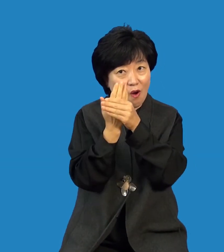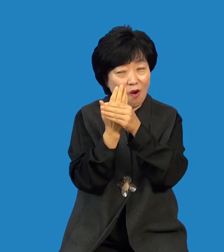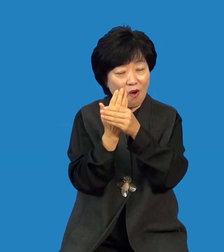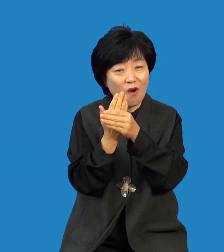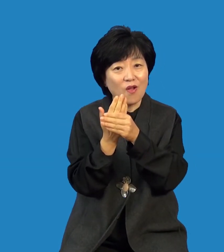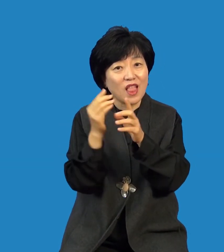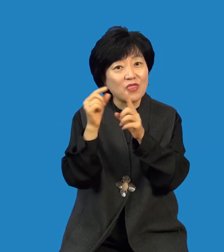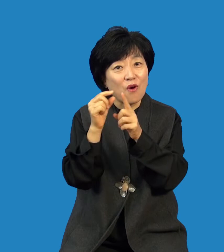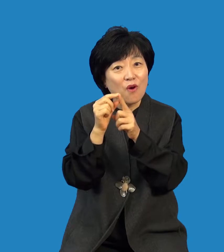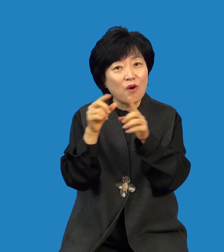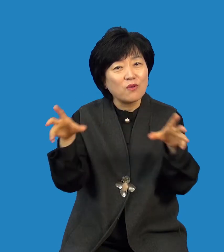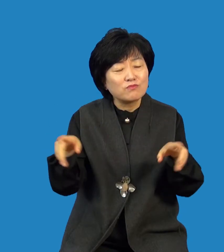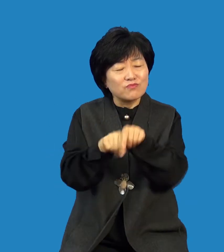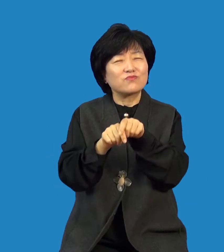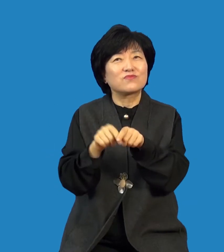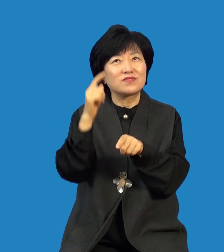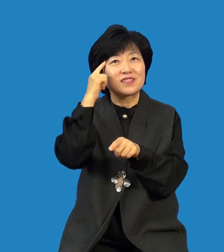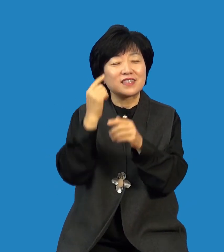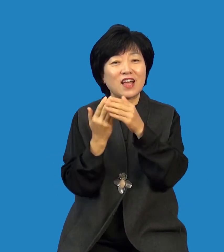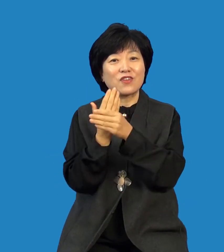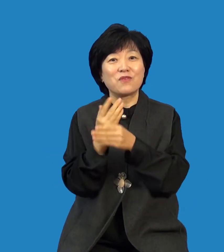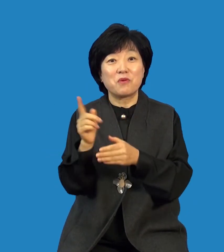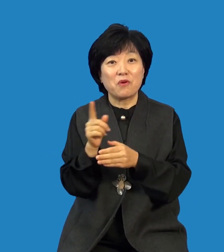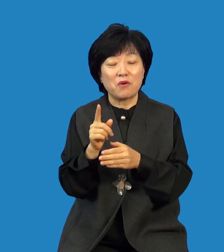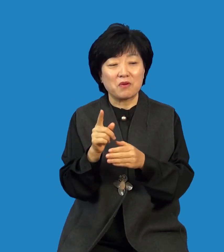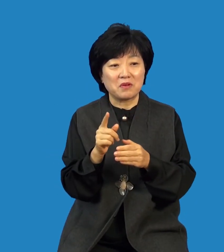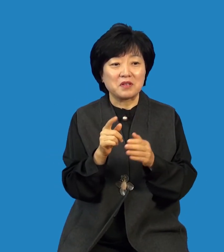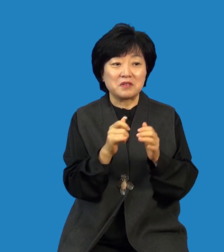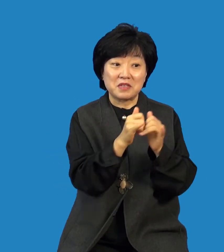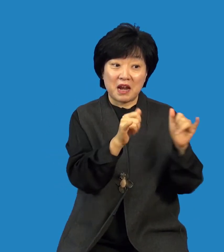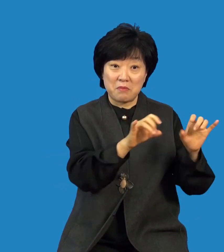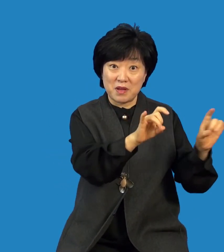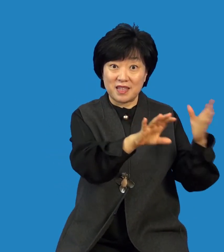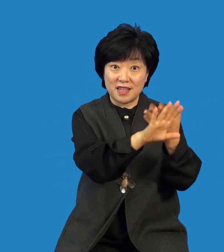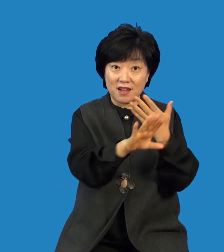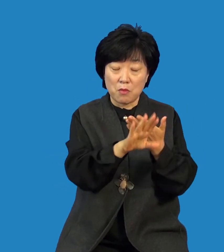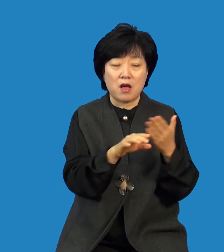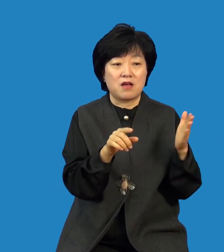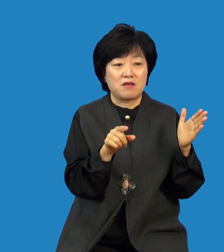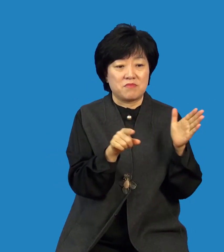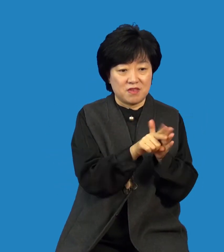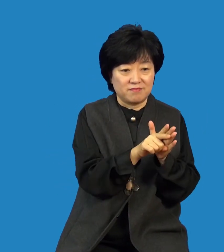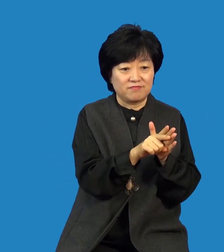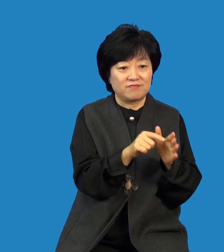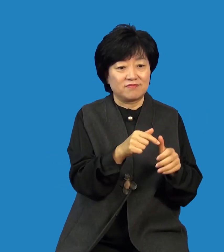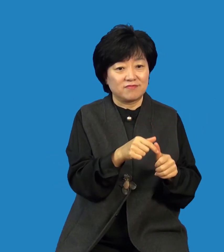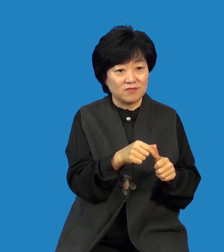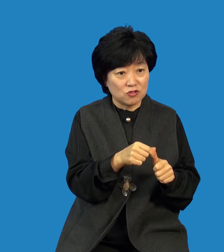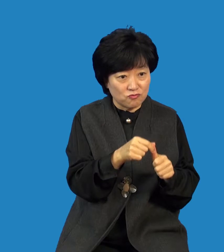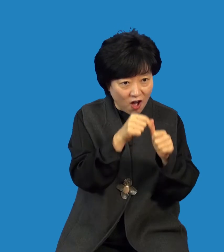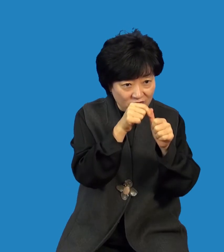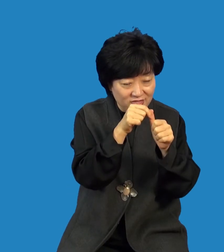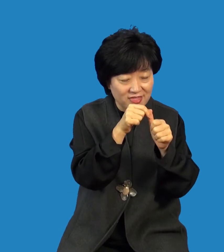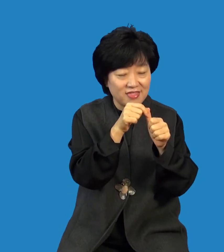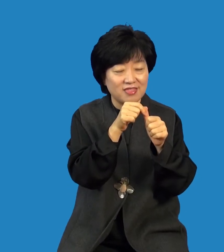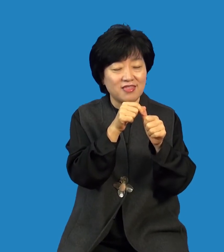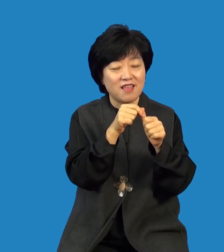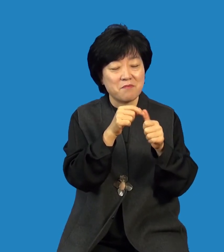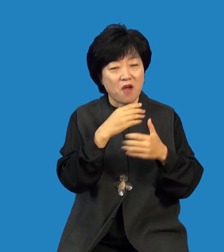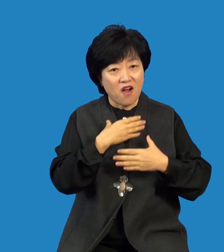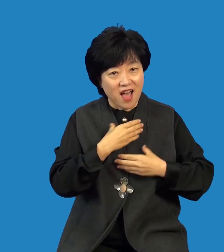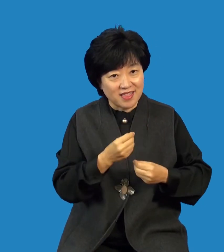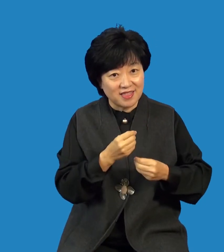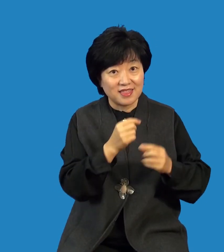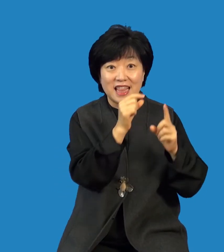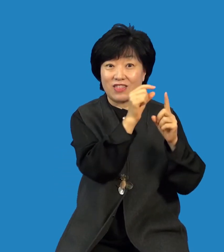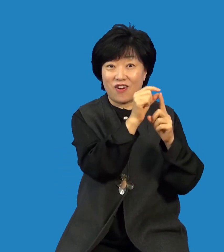좀 다르겠지만 뭐 믿음, 아니면 구원, 평안, 기쁨 뭐 이런 단어들 떠오르시겠지요. 네.